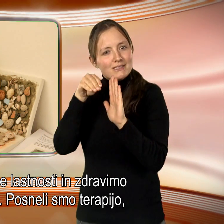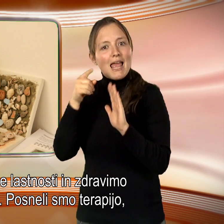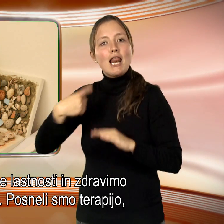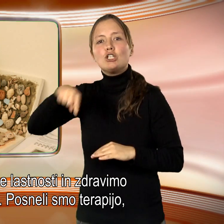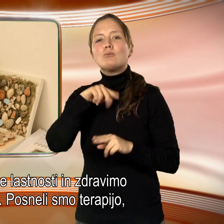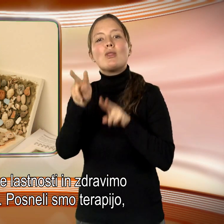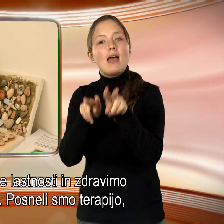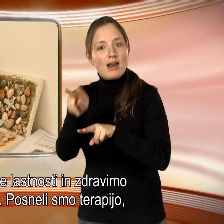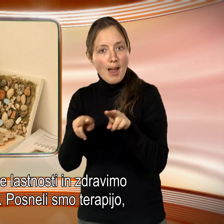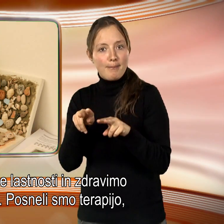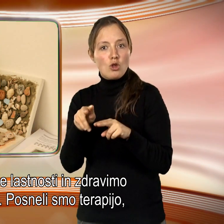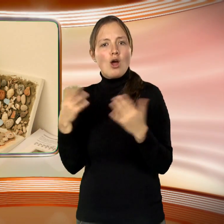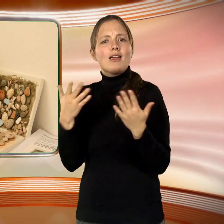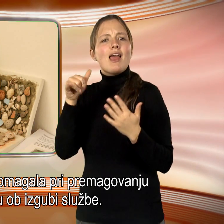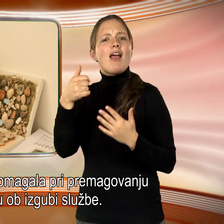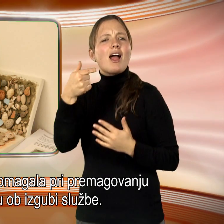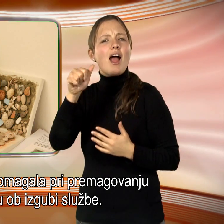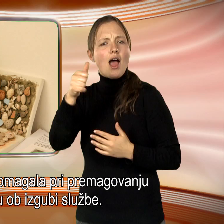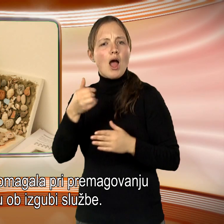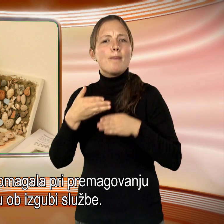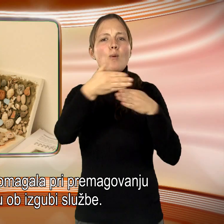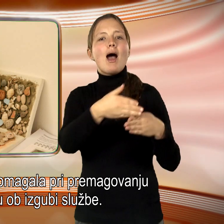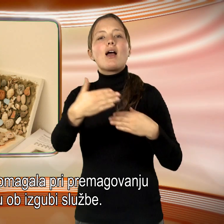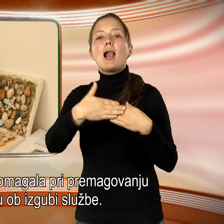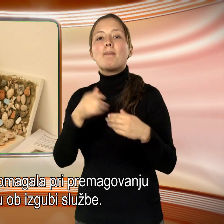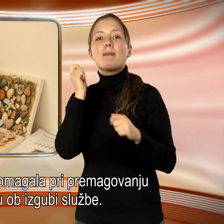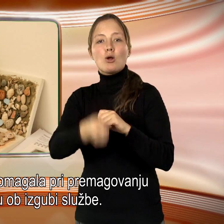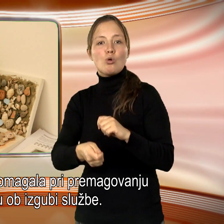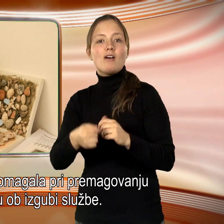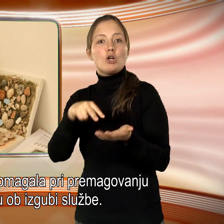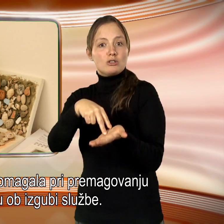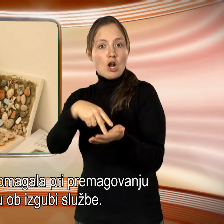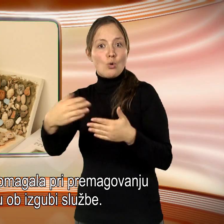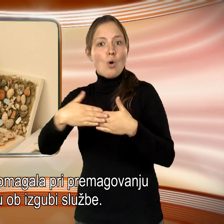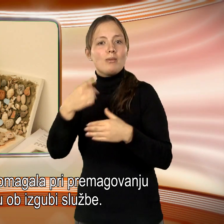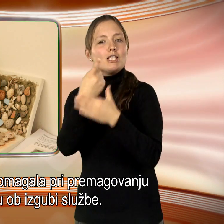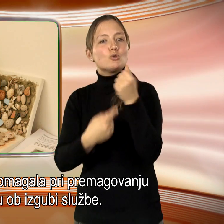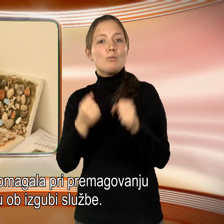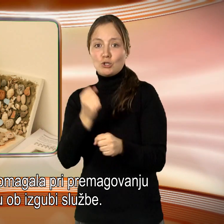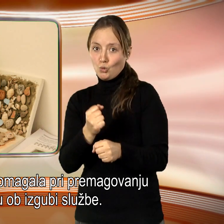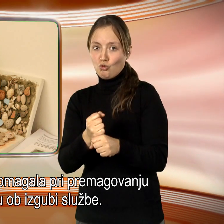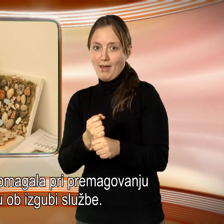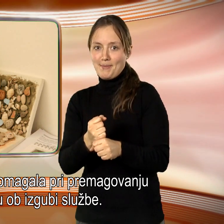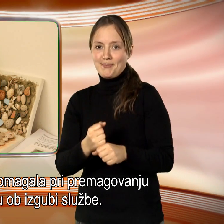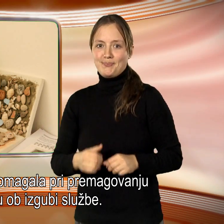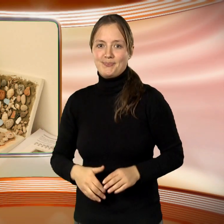Posneli smo terapijo, kjer je Gaja pomagala pri premagovanju strahu ob izgubi službe.